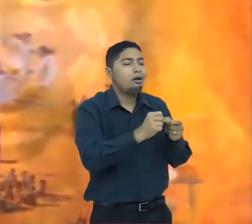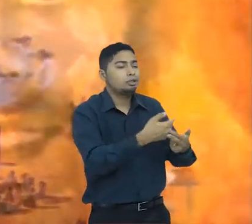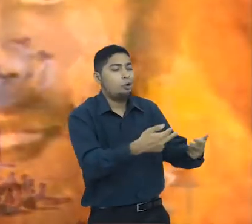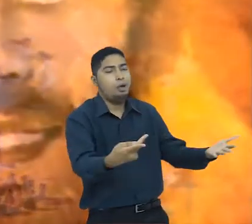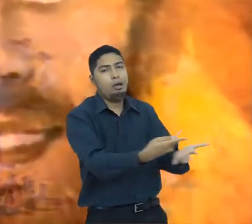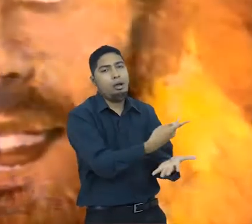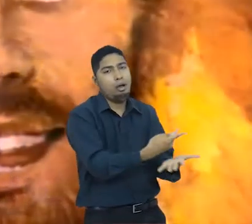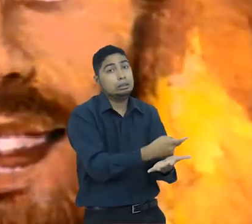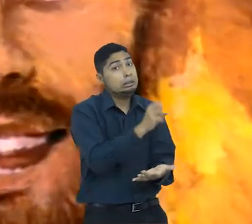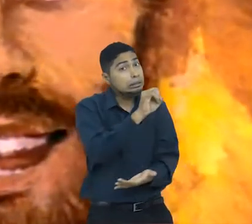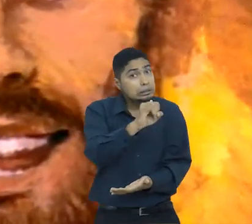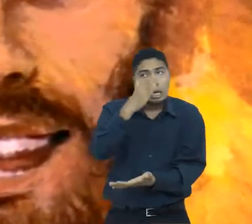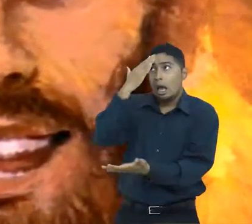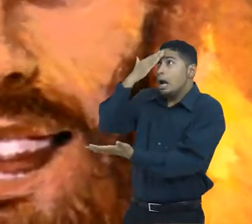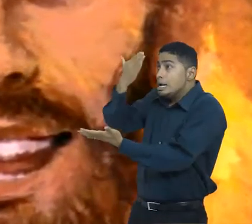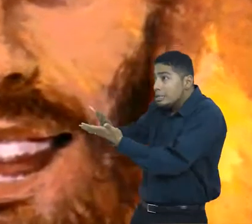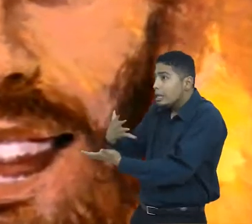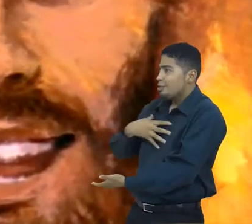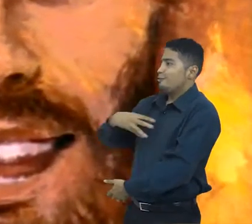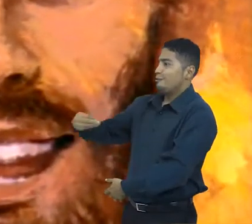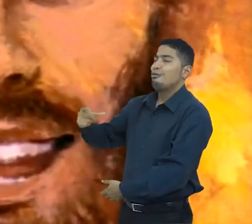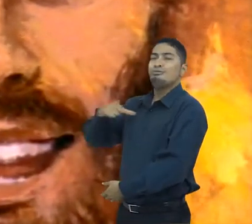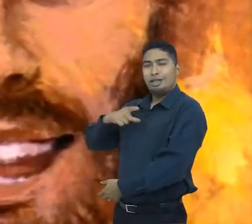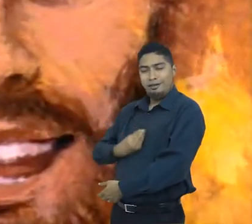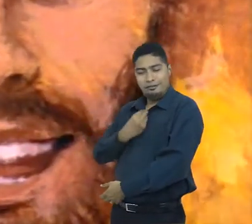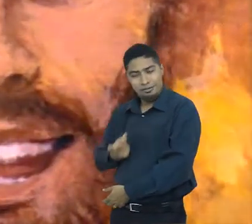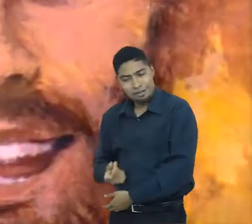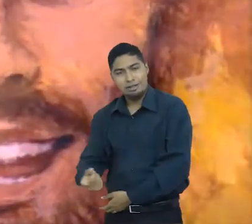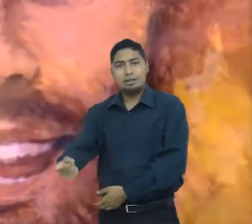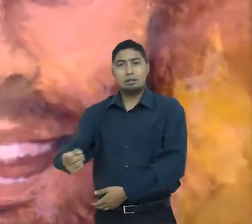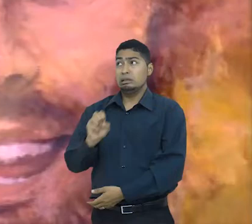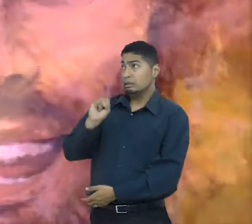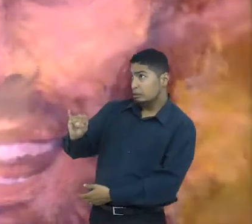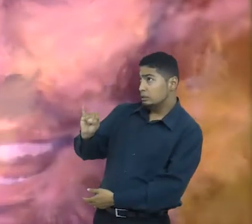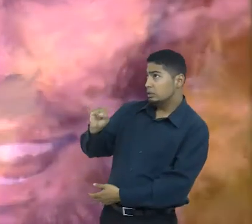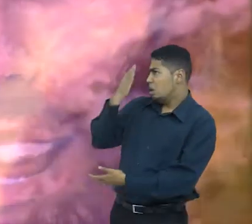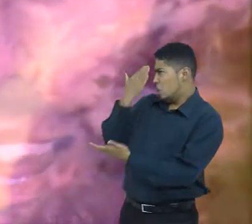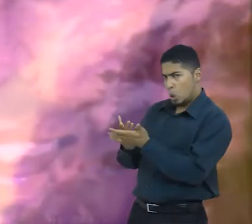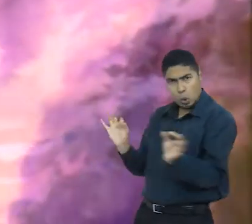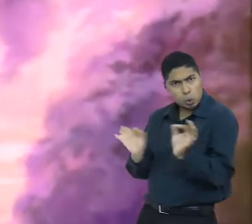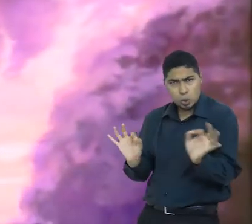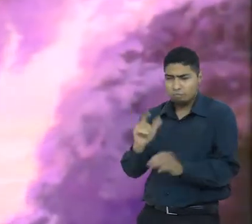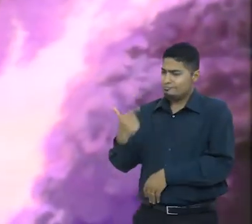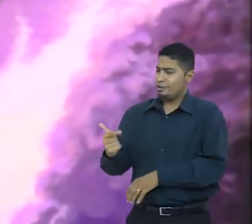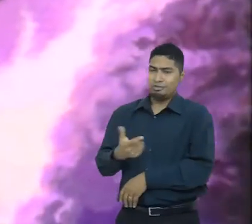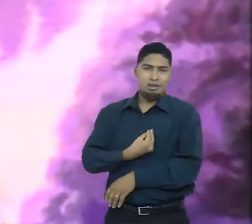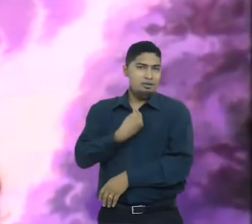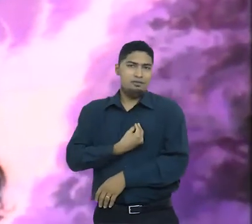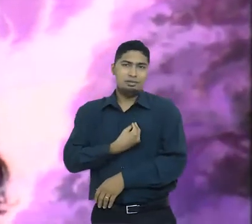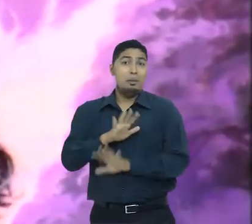Quem crê no Filho tem a vida eterna. Quem não crê no Filho não tem a vida, mas a ira de Deus ficará